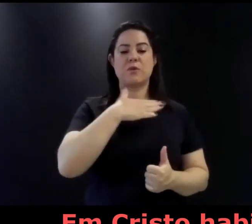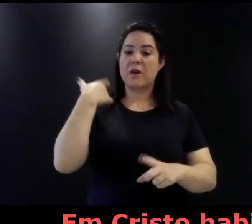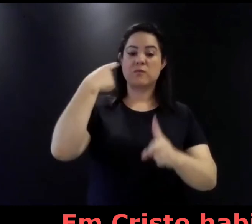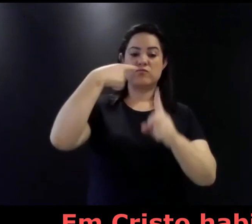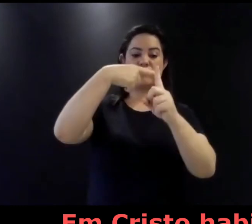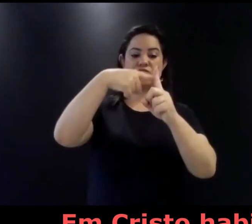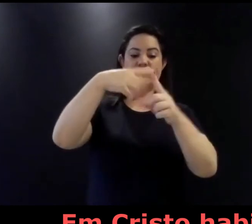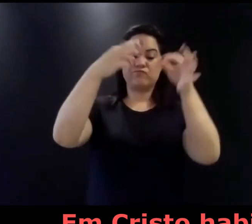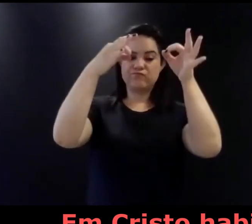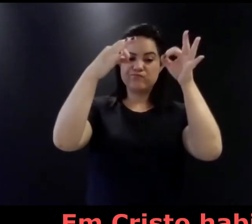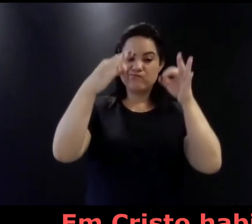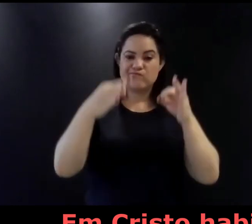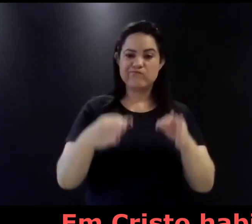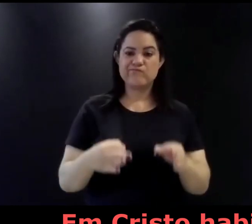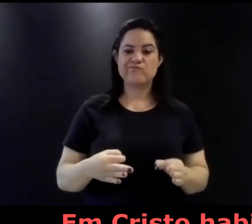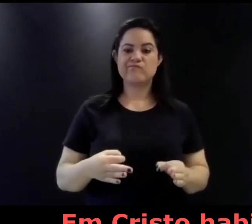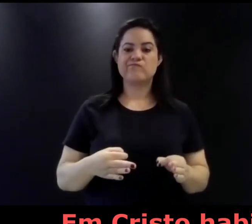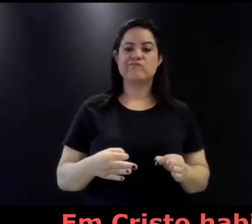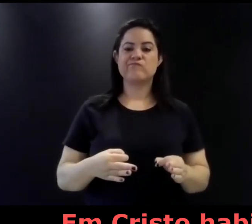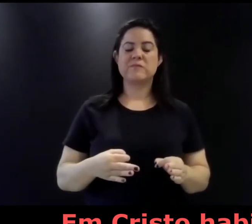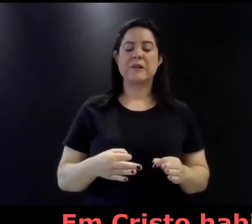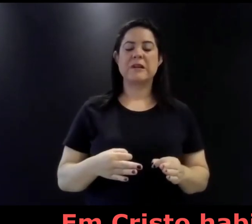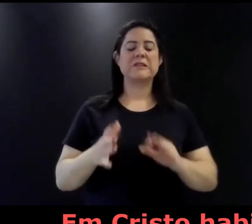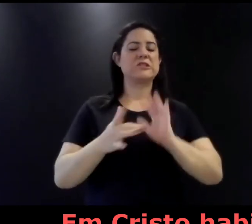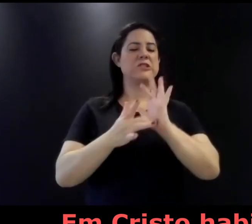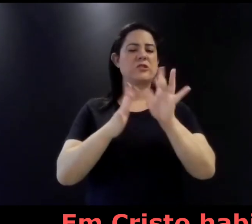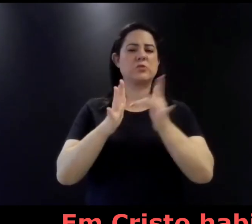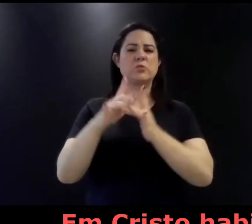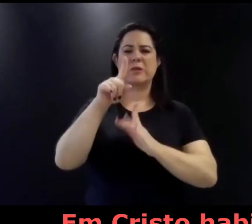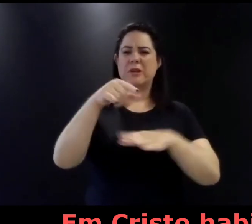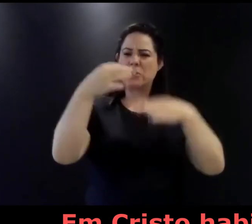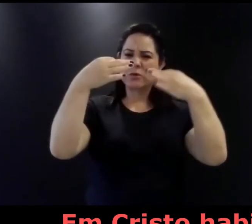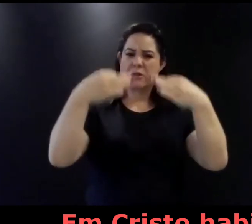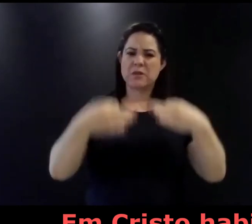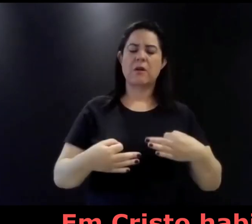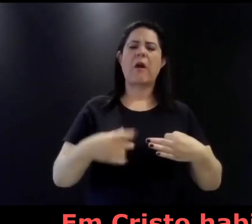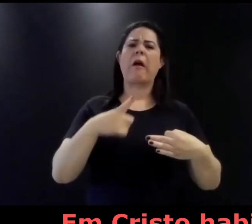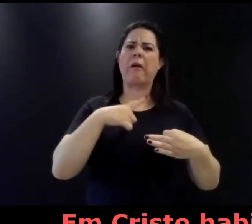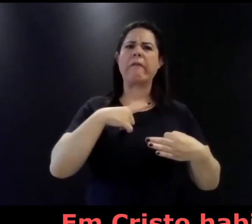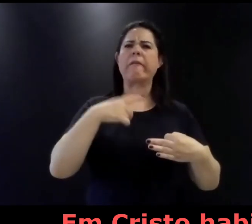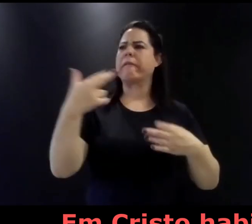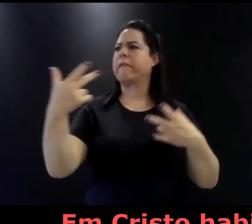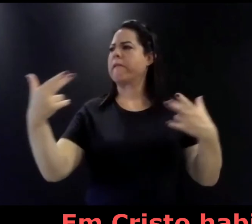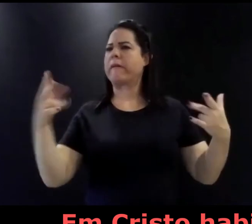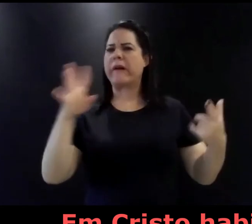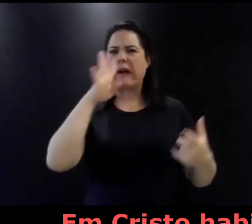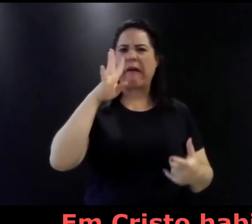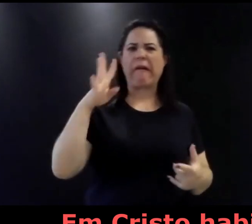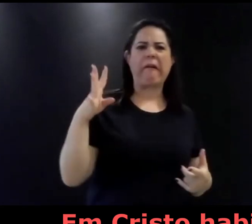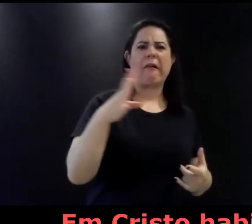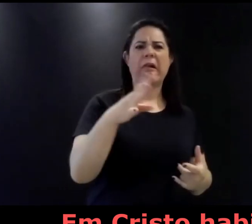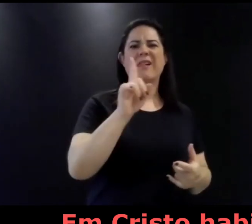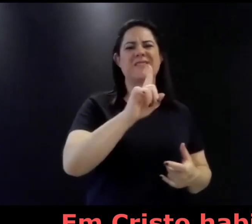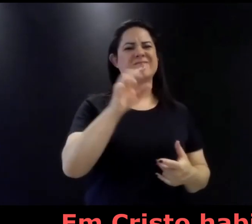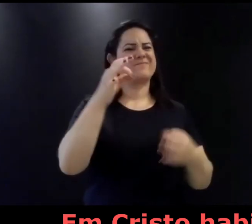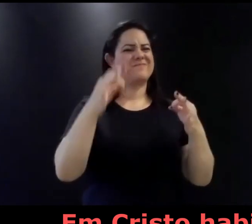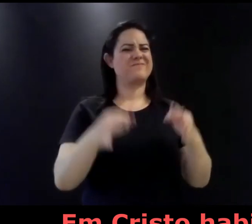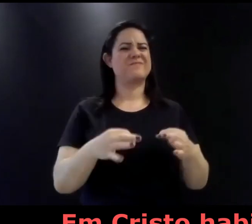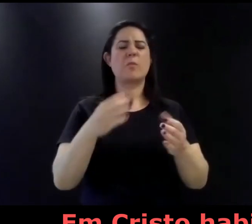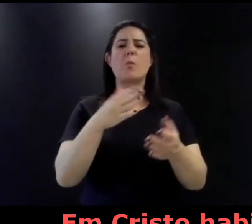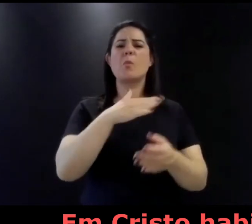substituiu, ele sendo justo, ainda que as acusações fossem injustas, morreu